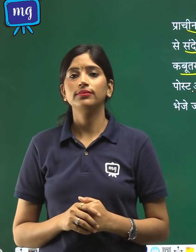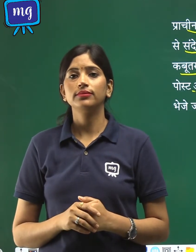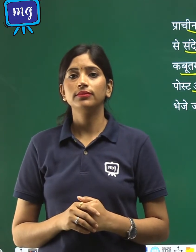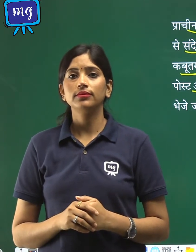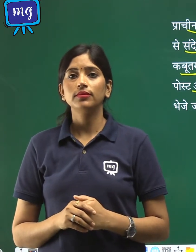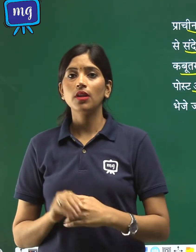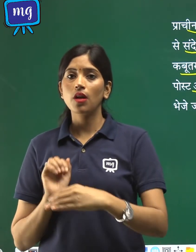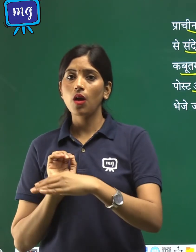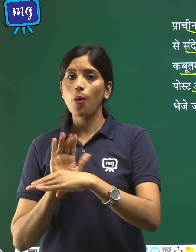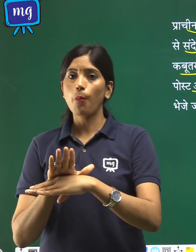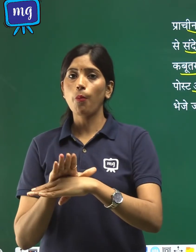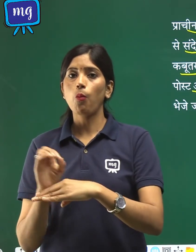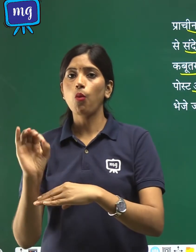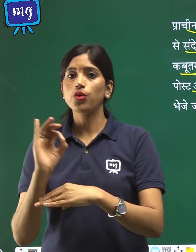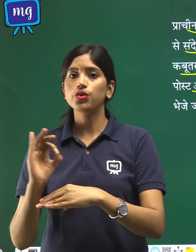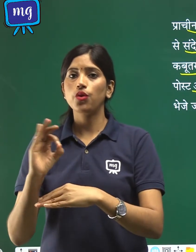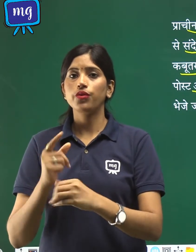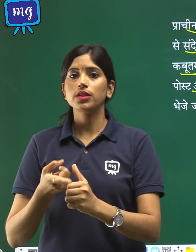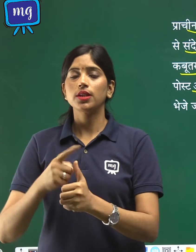पोस्ट ऑफिस के